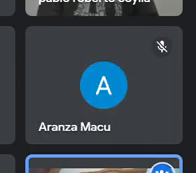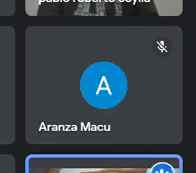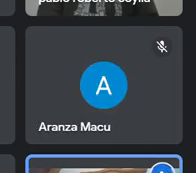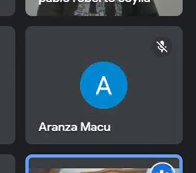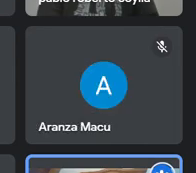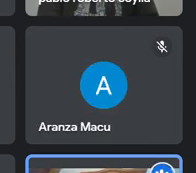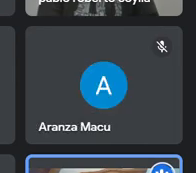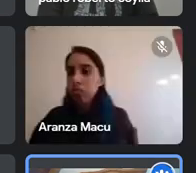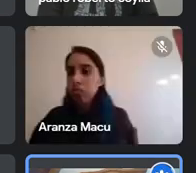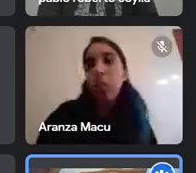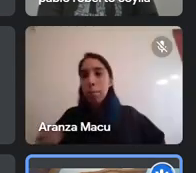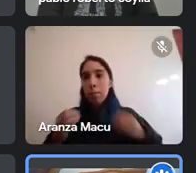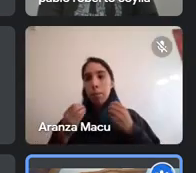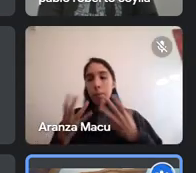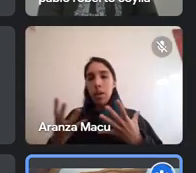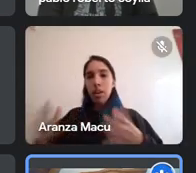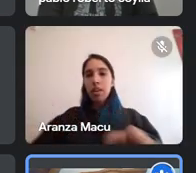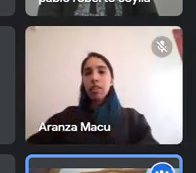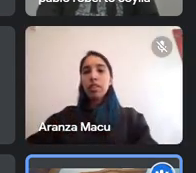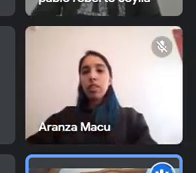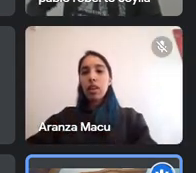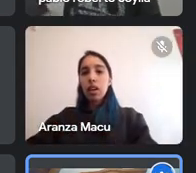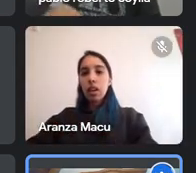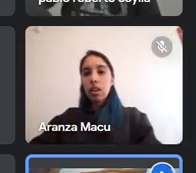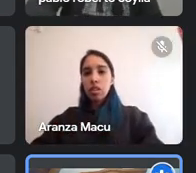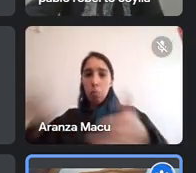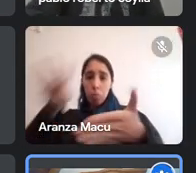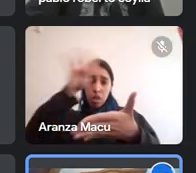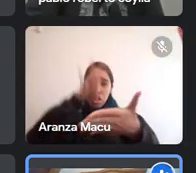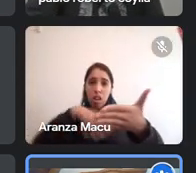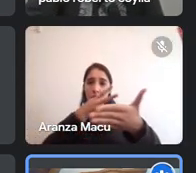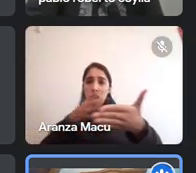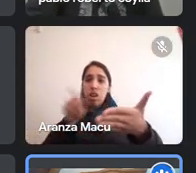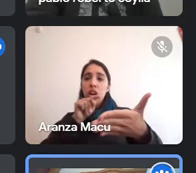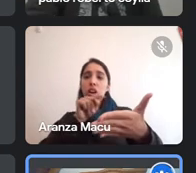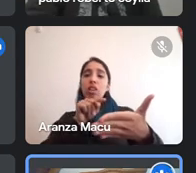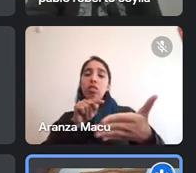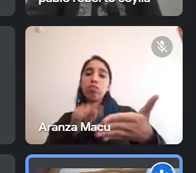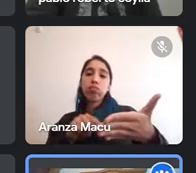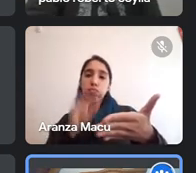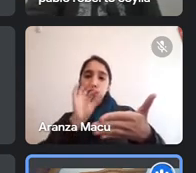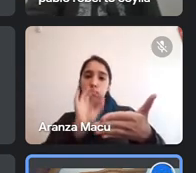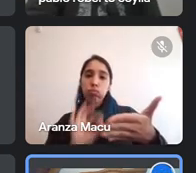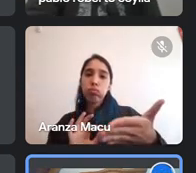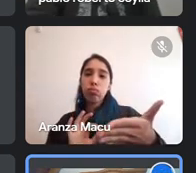Luego tenemos acá, ¿cómo están? A ver si quedó bien esto.